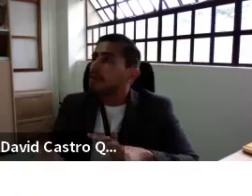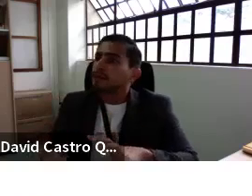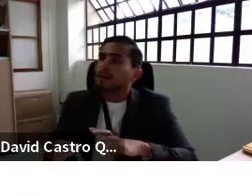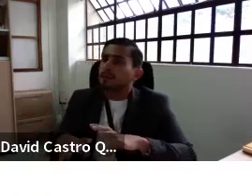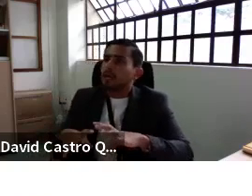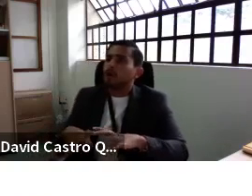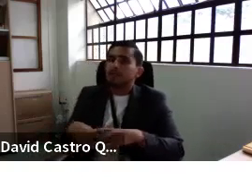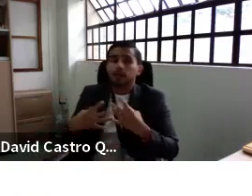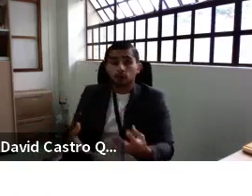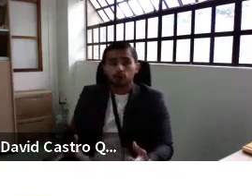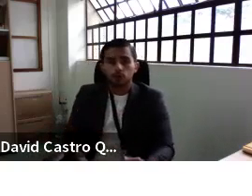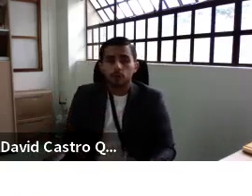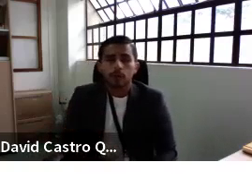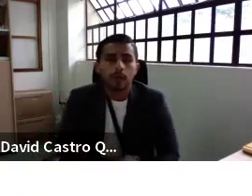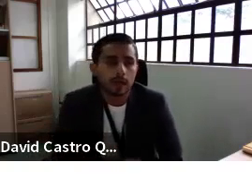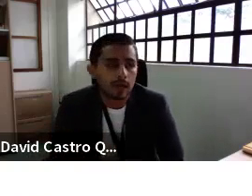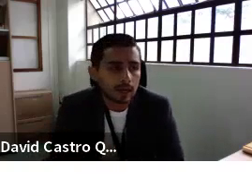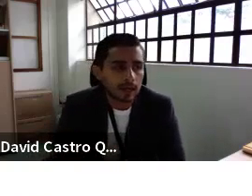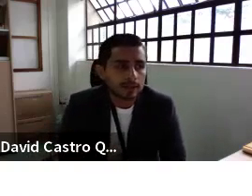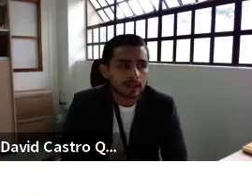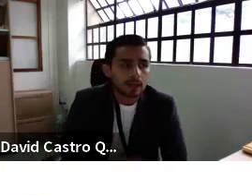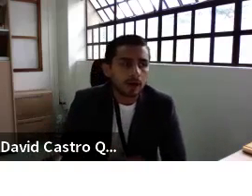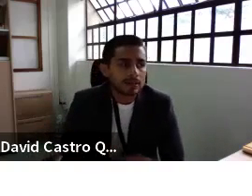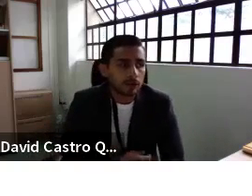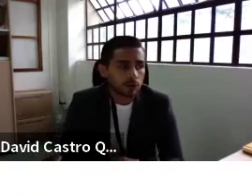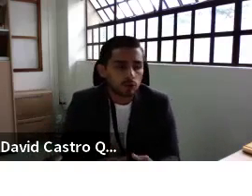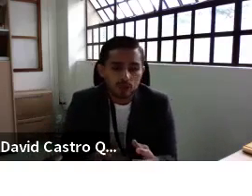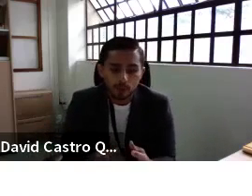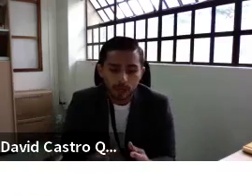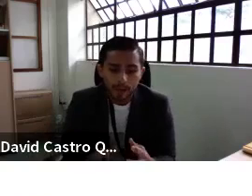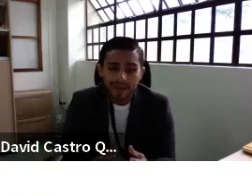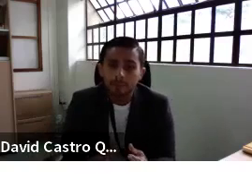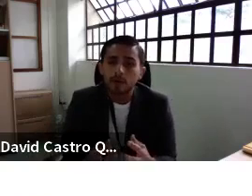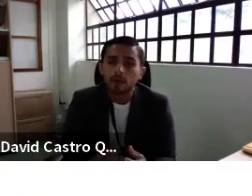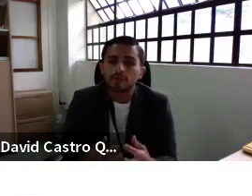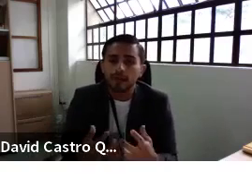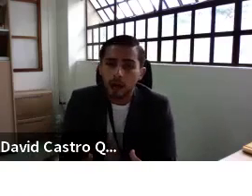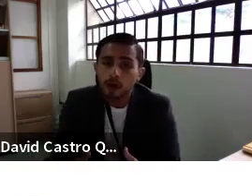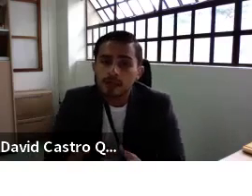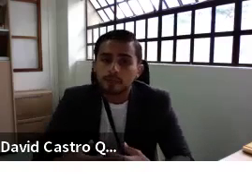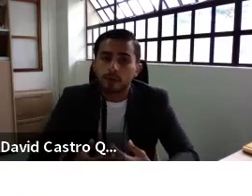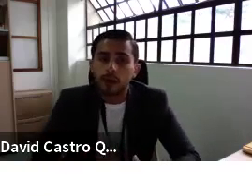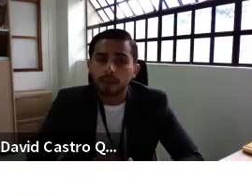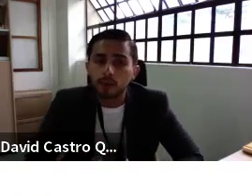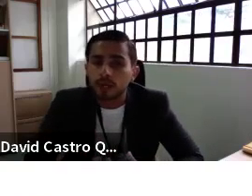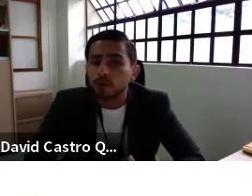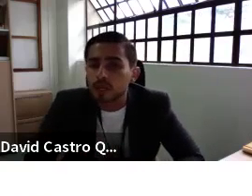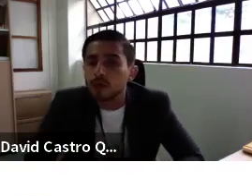determinado desarrollo determinado desarrollo se podrá ver mejor reflejado se podrá ver mejor traducido